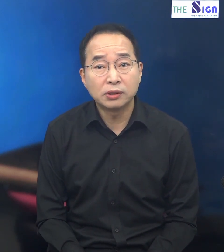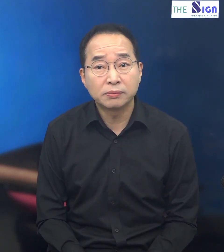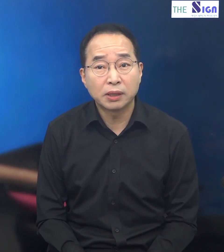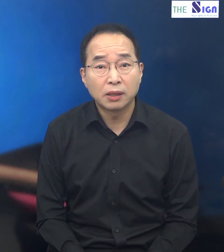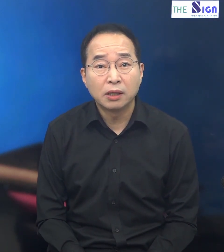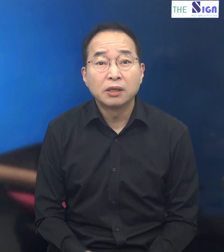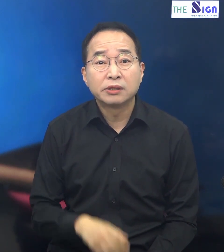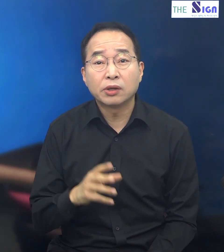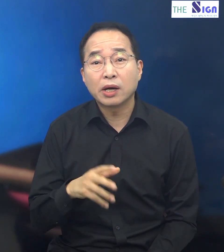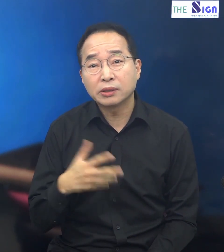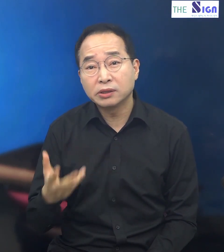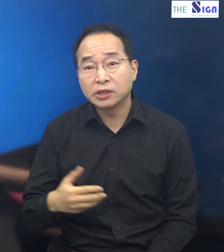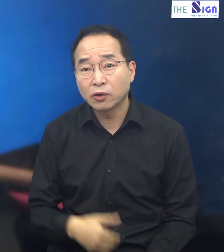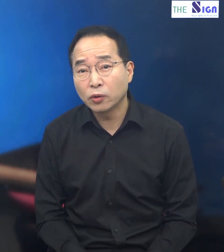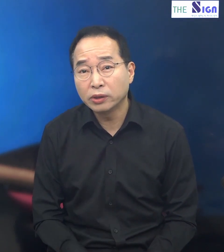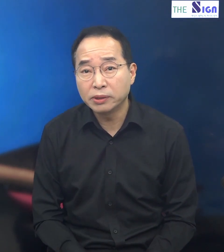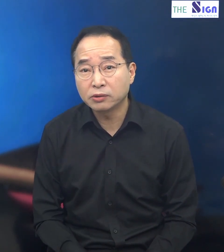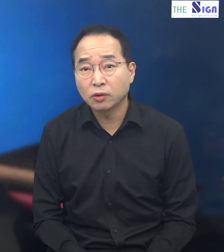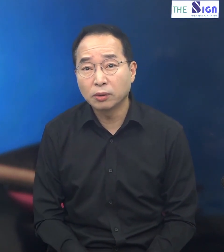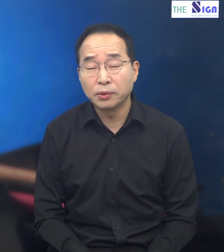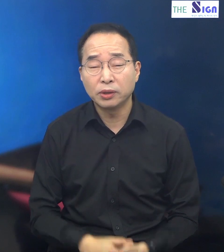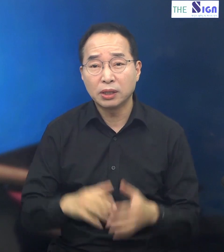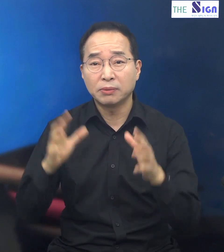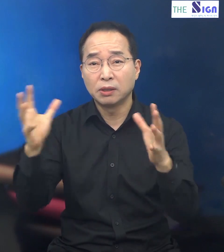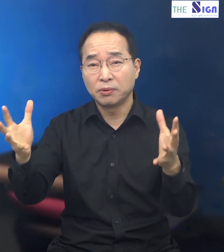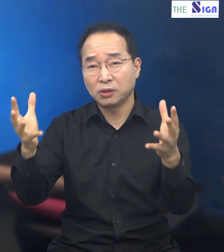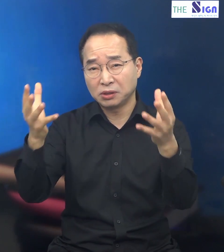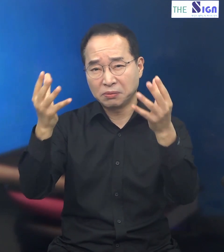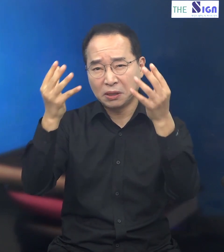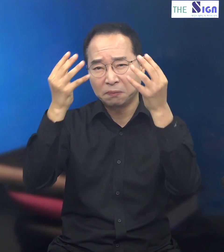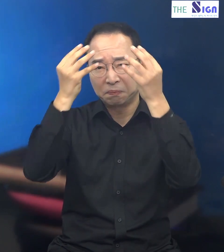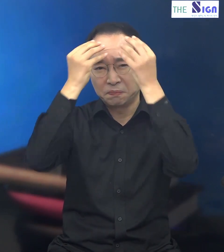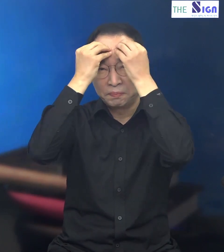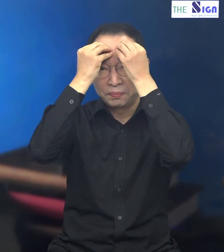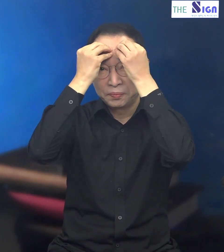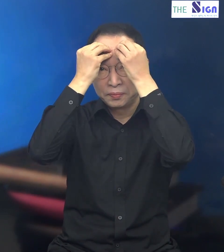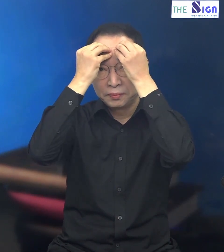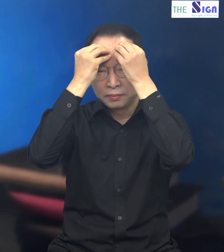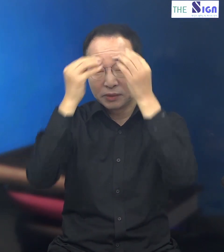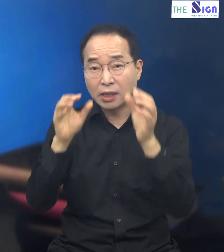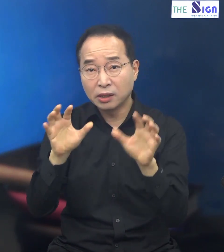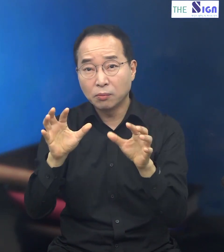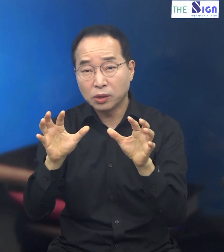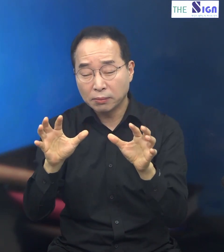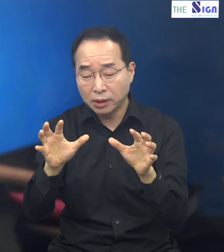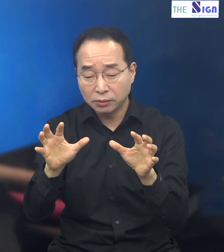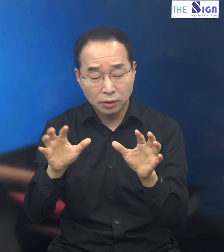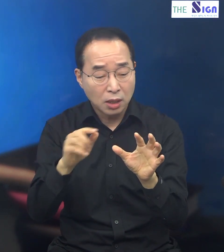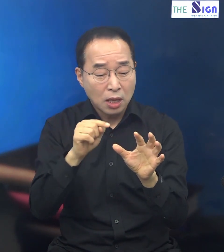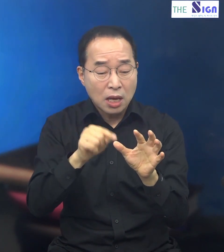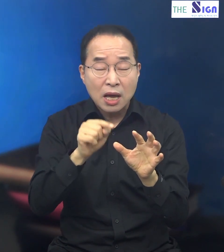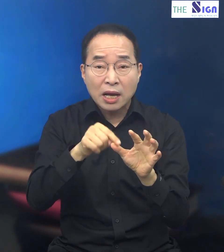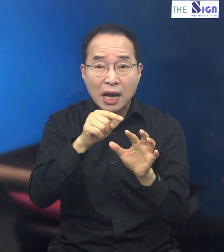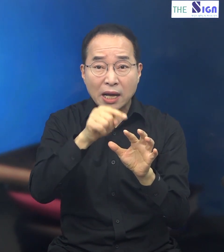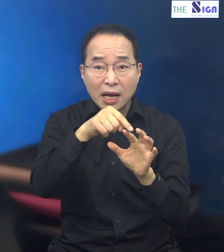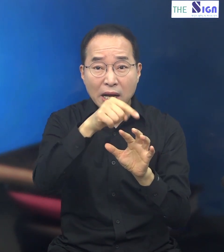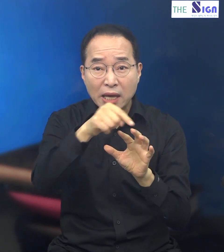있습니다. 그와 같은 최고의 의미에서 어떤 표현이 있냐면 이런 표현이 있습니다. 자, 이건 뭐냐면 각각에 있는